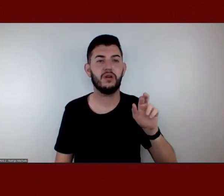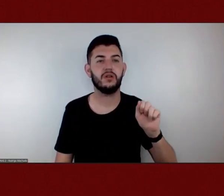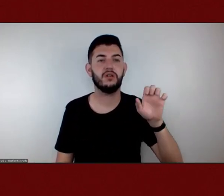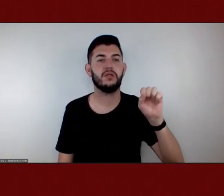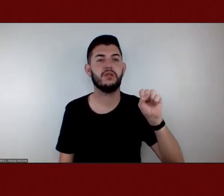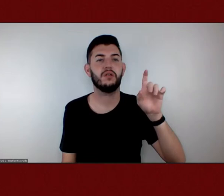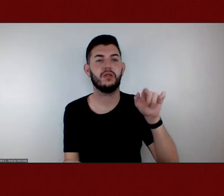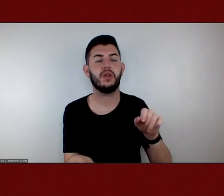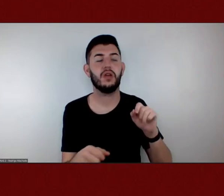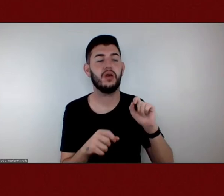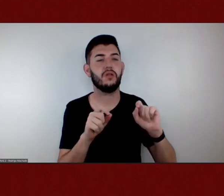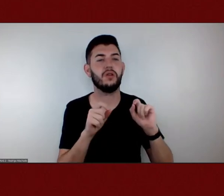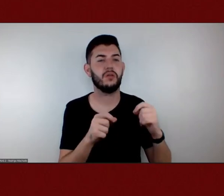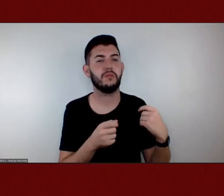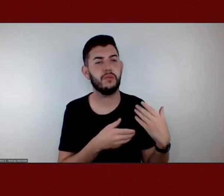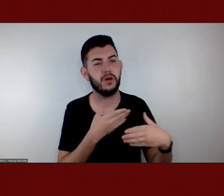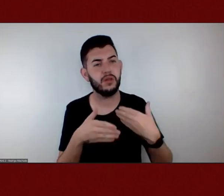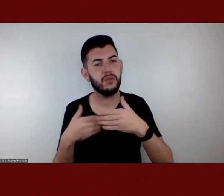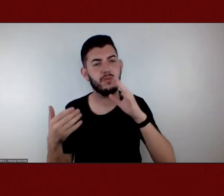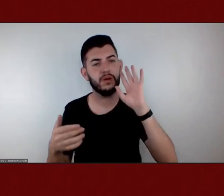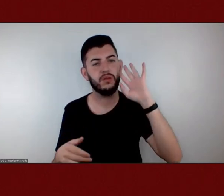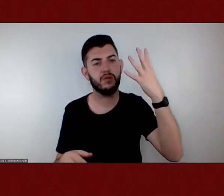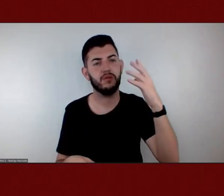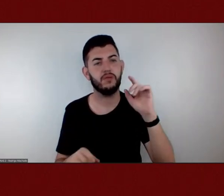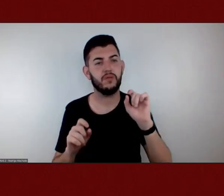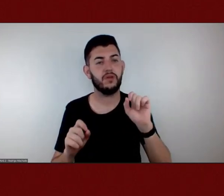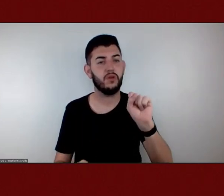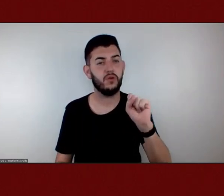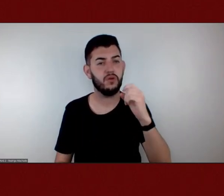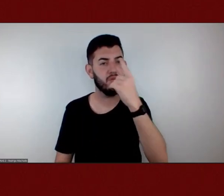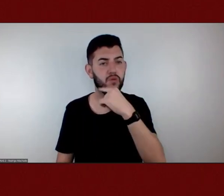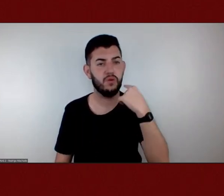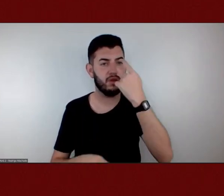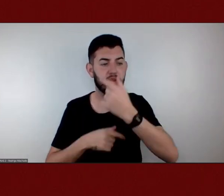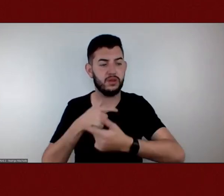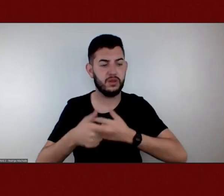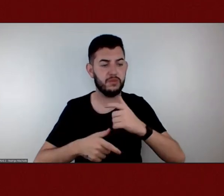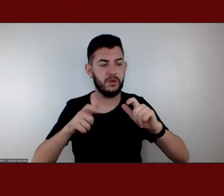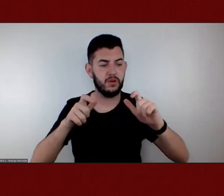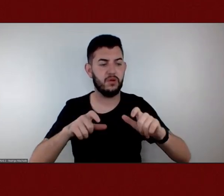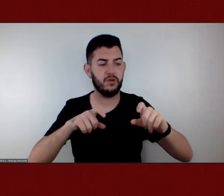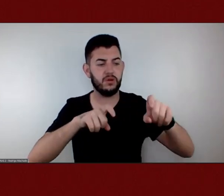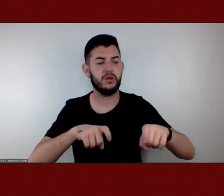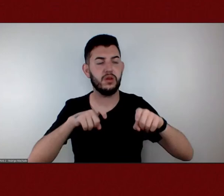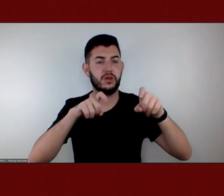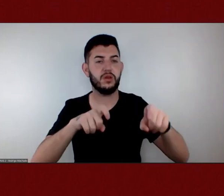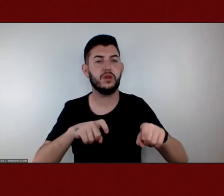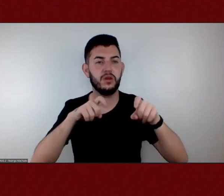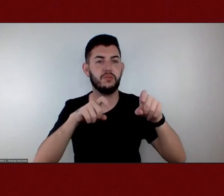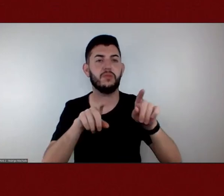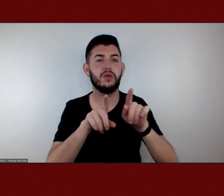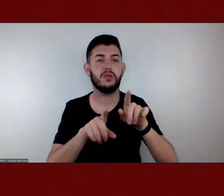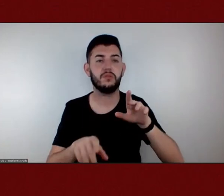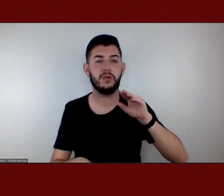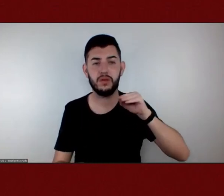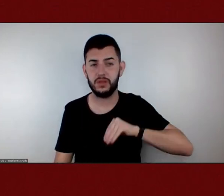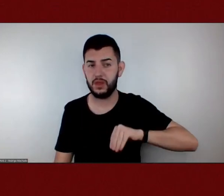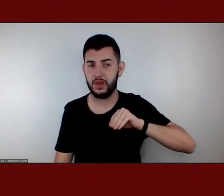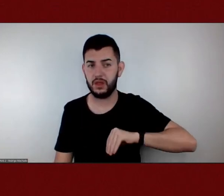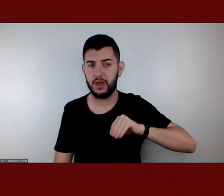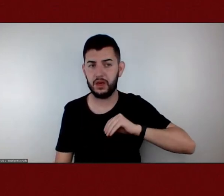o que significavam 8 horas de trabalho no campo e, com isso, poder remunerar com salário,